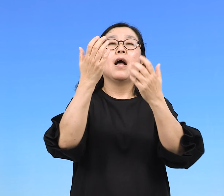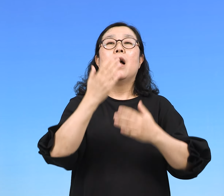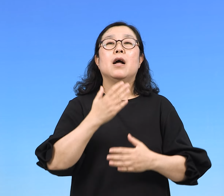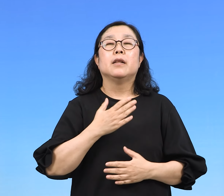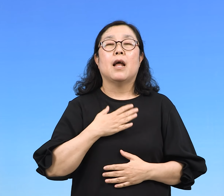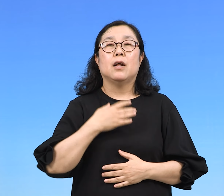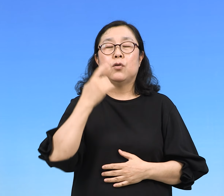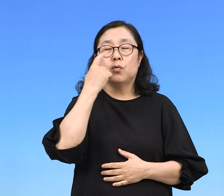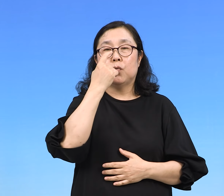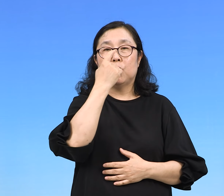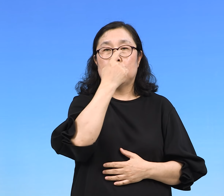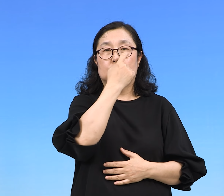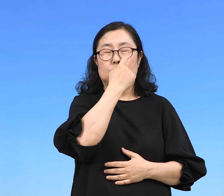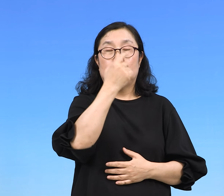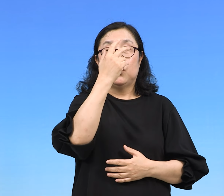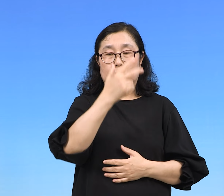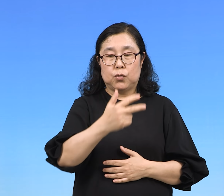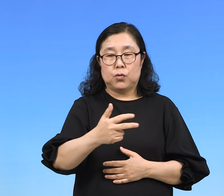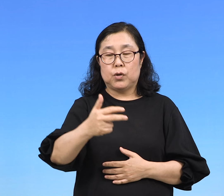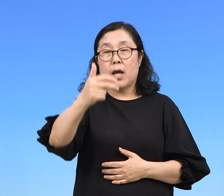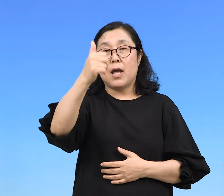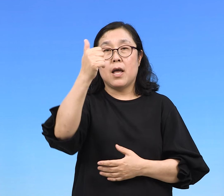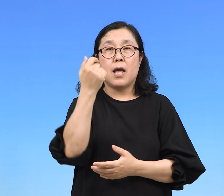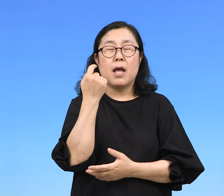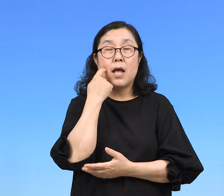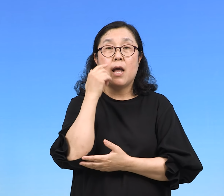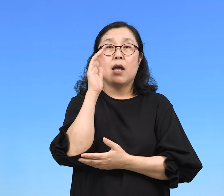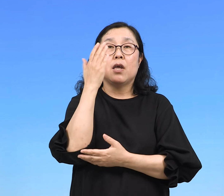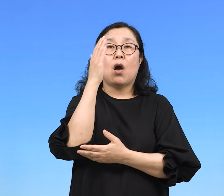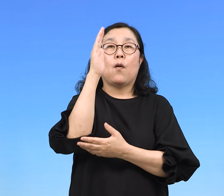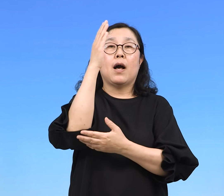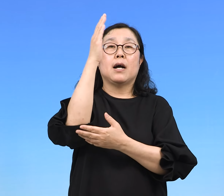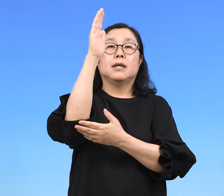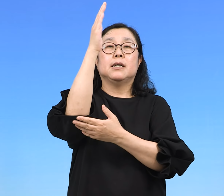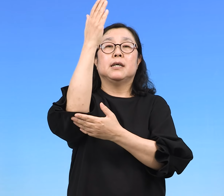영안을 열고 내 눈 주의 영광을 보내.